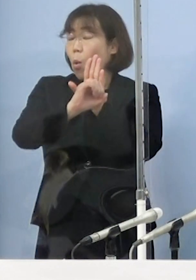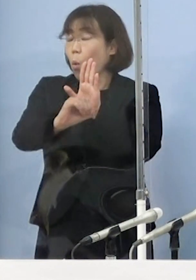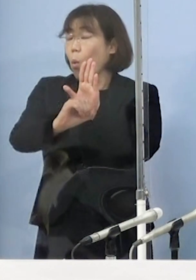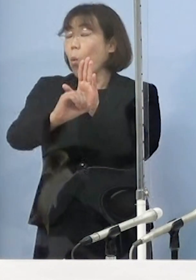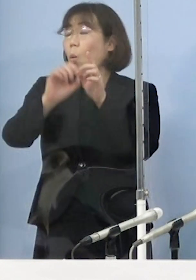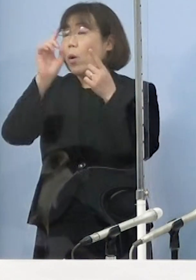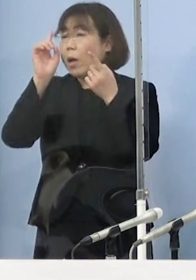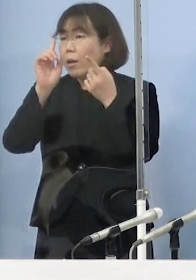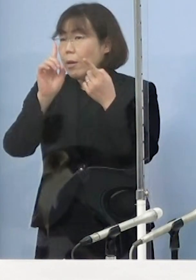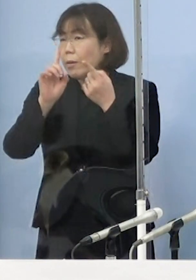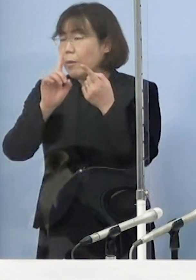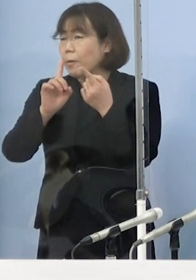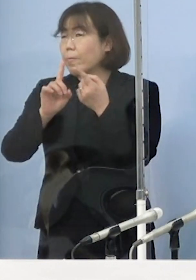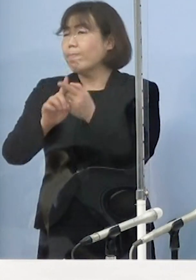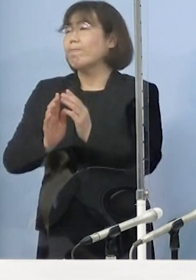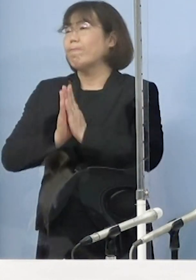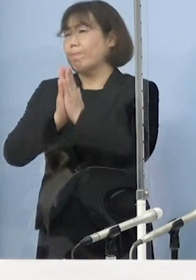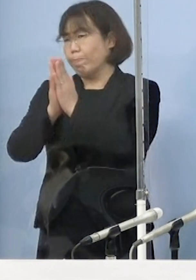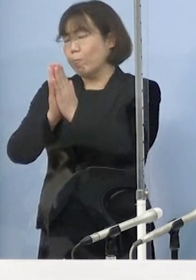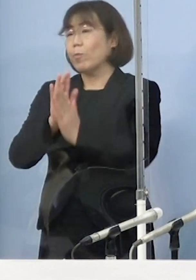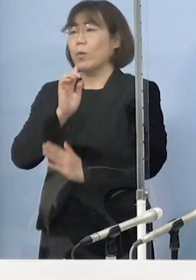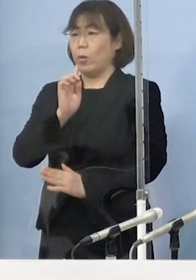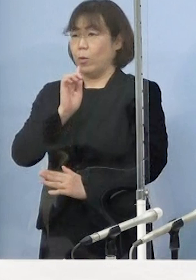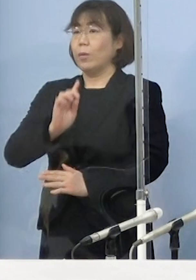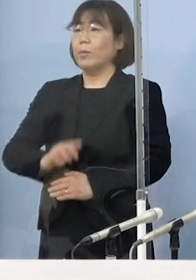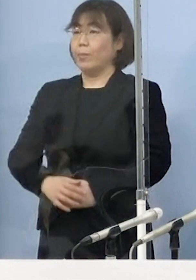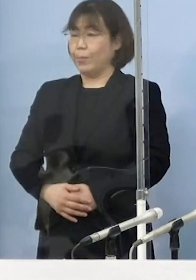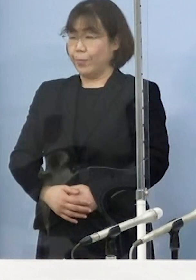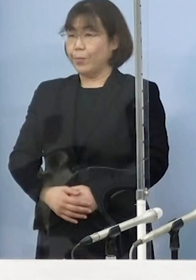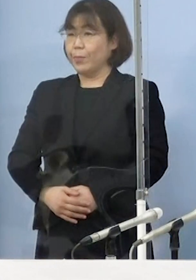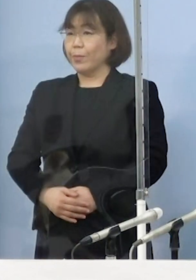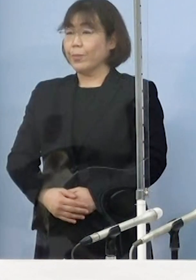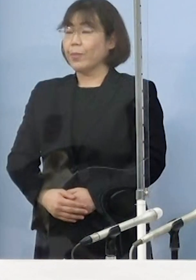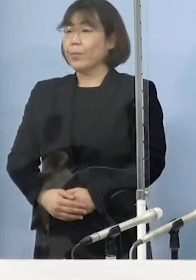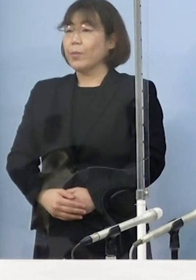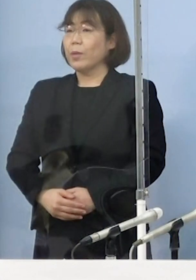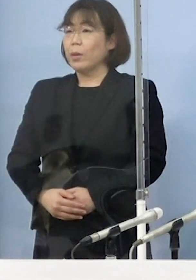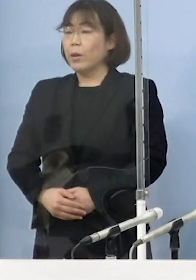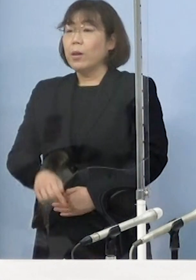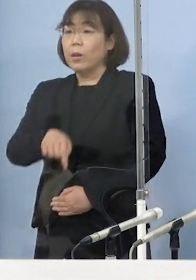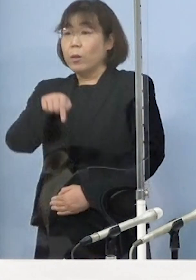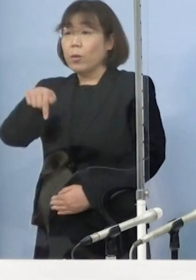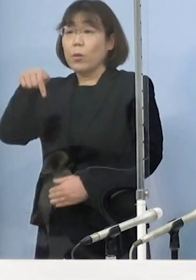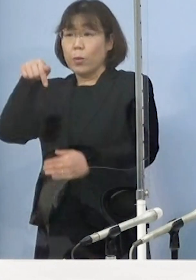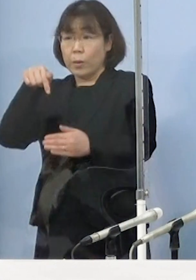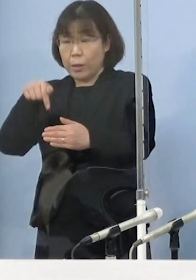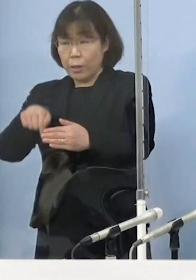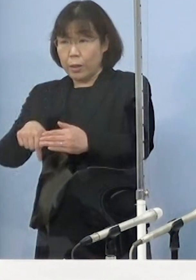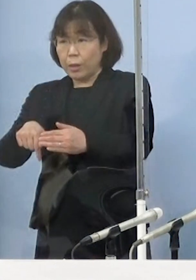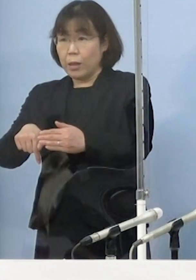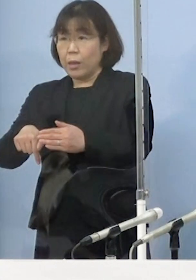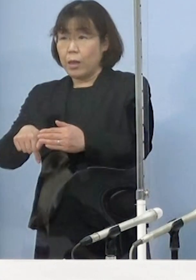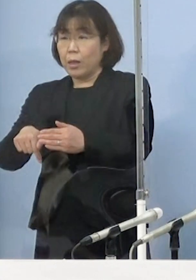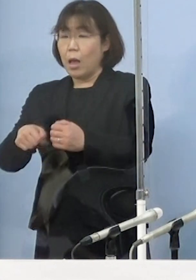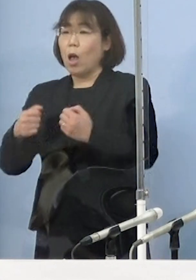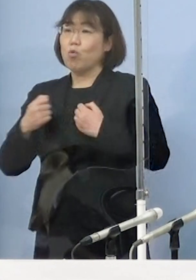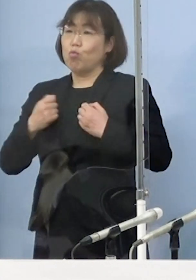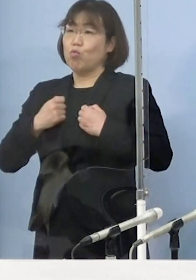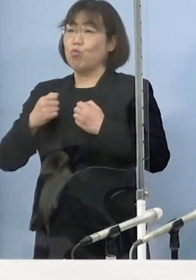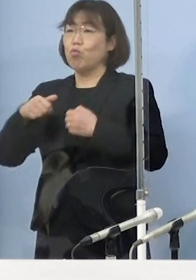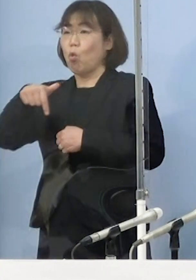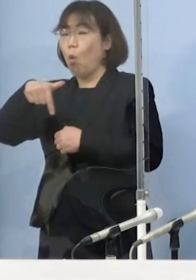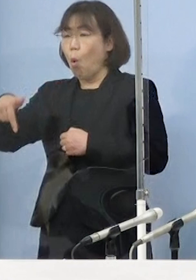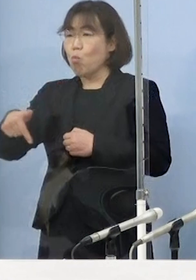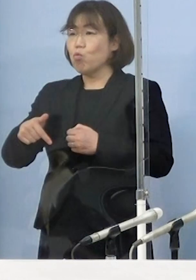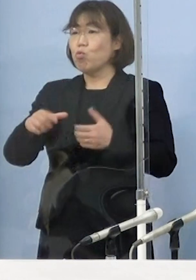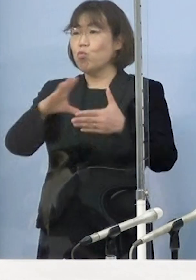よくということを申し上げていたところではありますが、そうした中、やはり運動部、文化部を